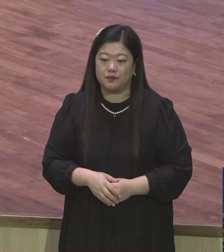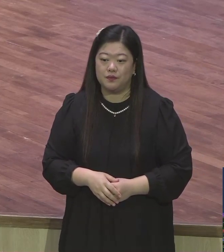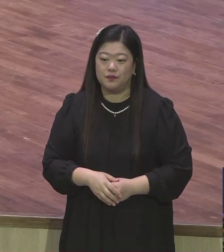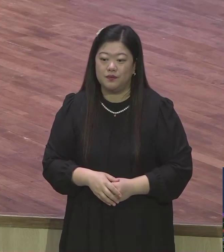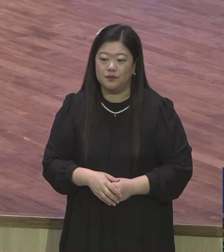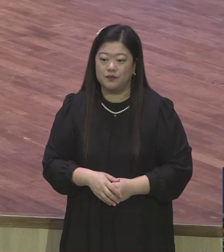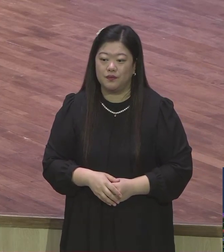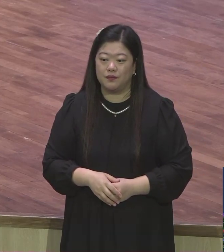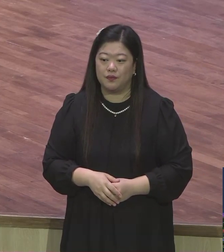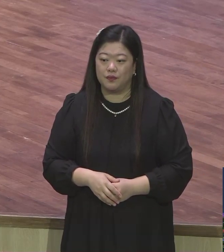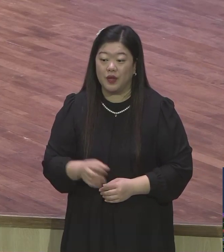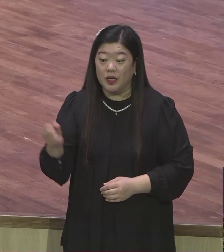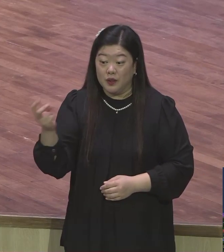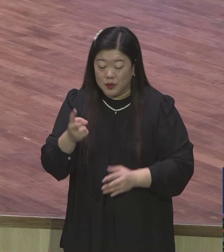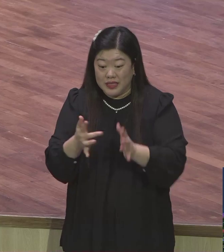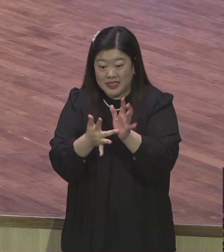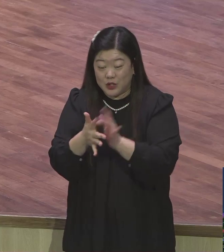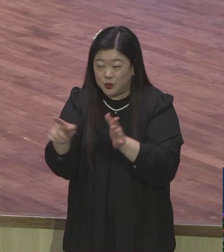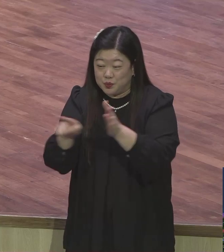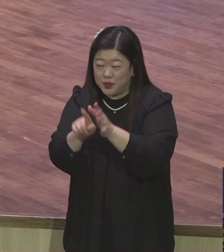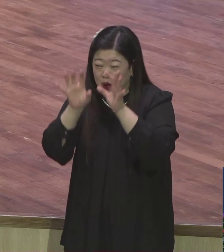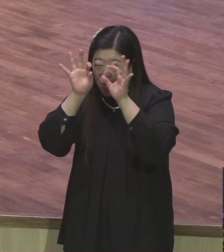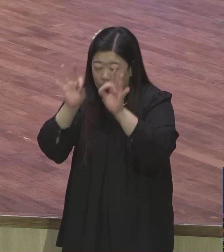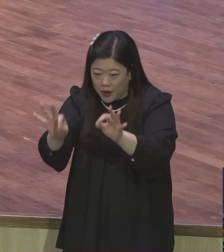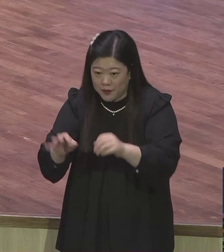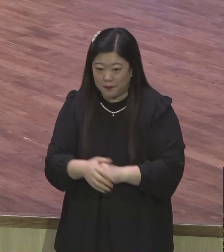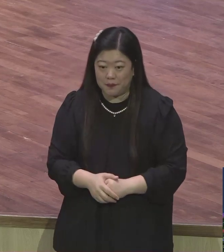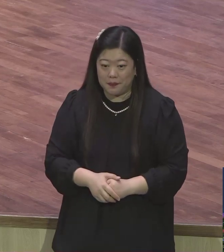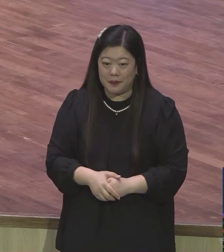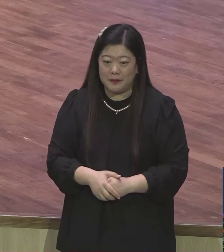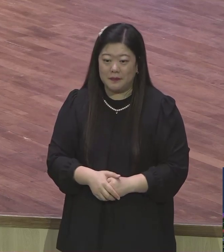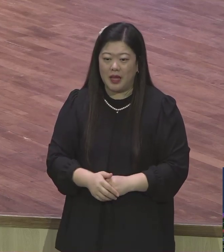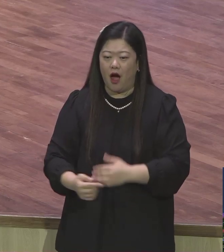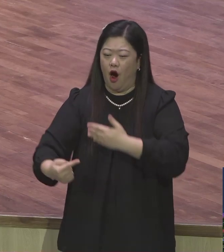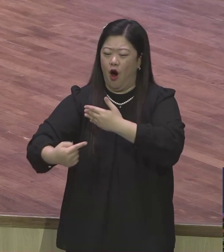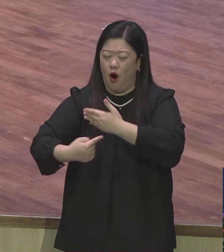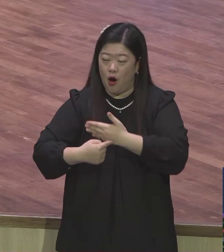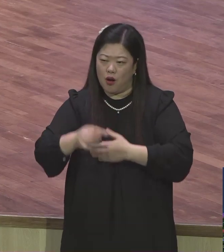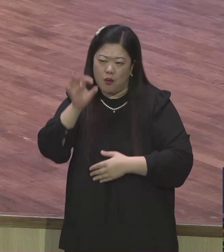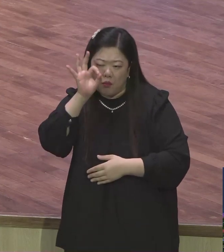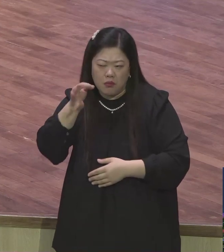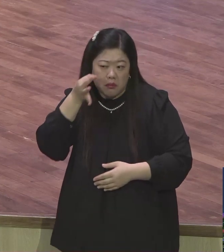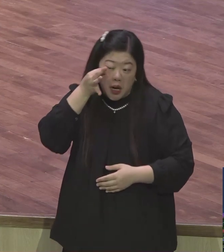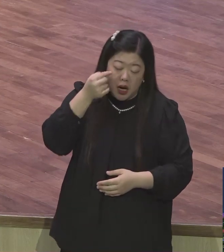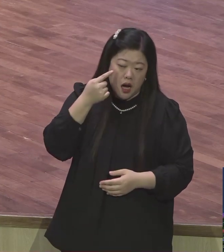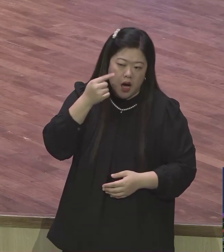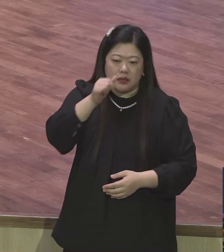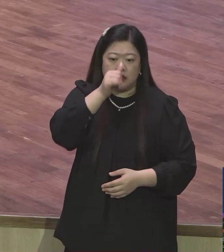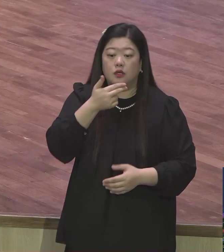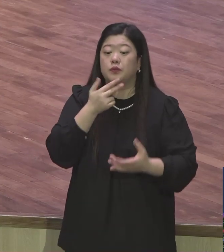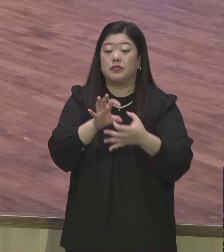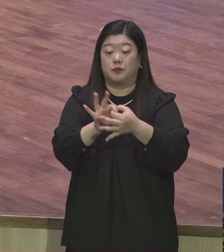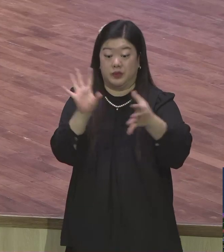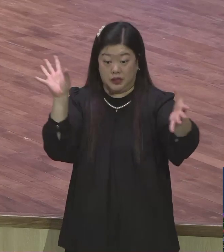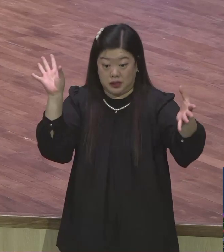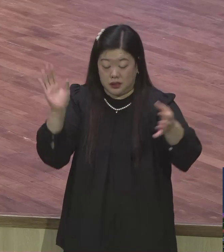드러난 사람이고 안 드러난 사람이었어. 확실한 사실은 여러분 이걸 붙잡아야 되는데